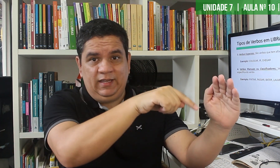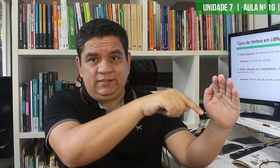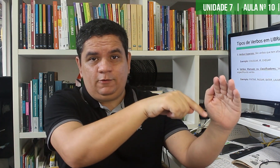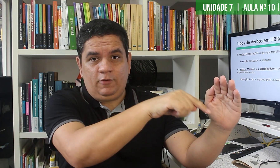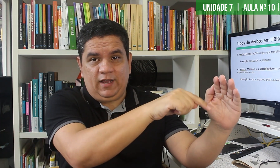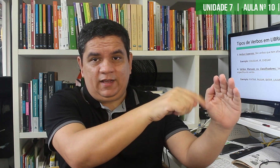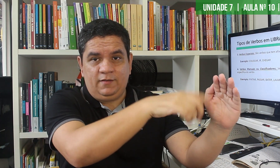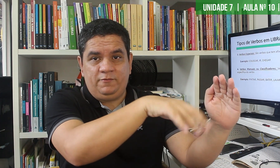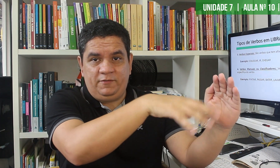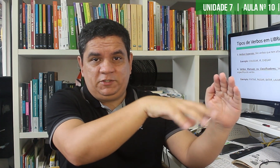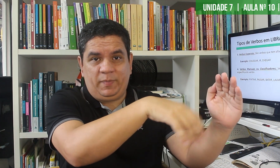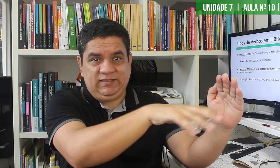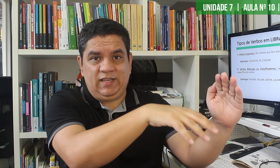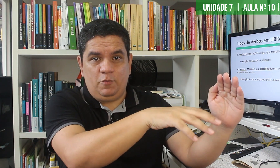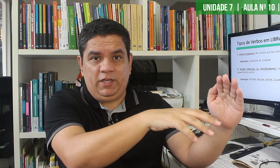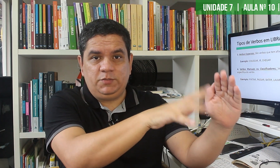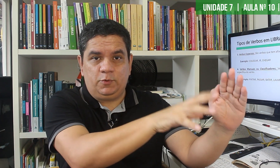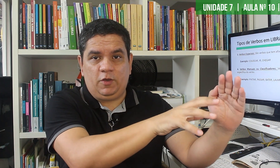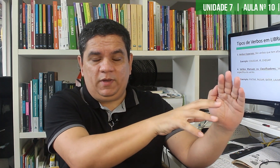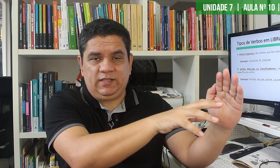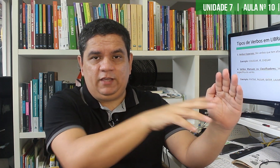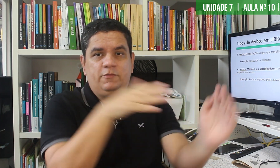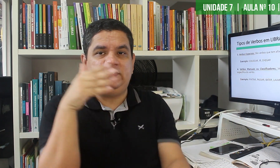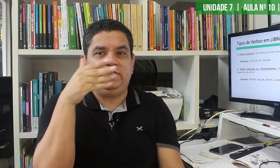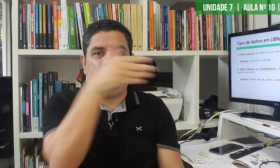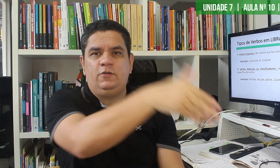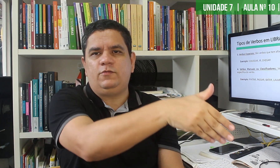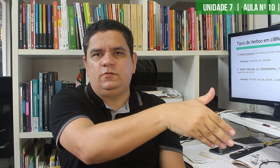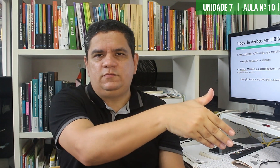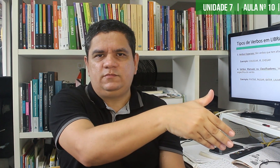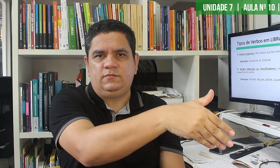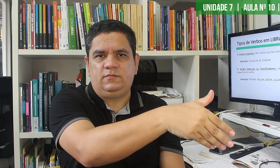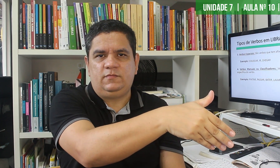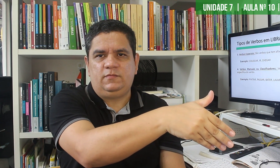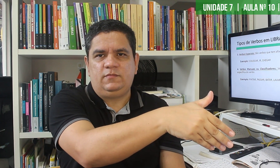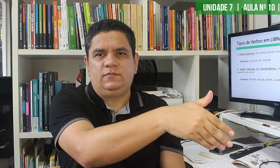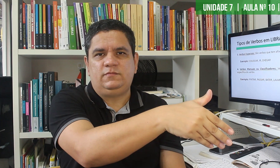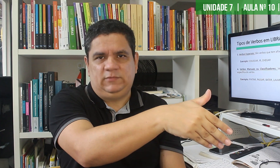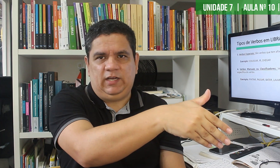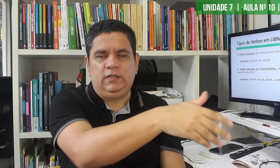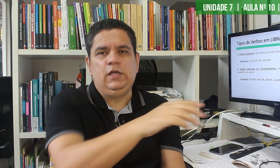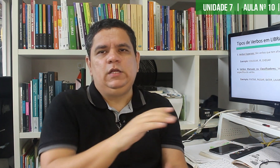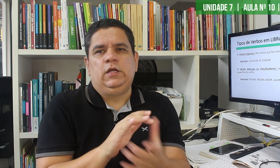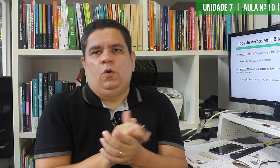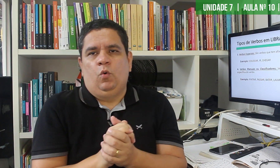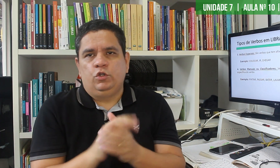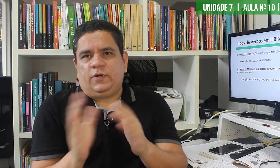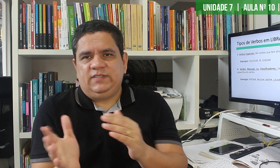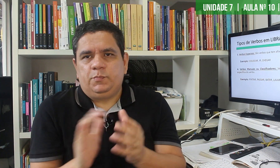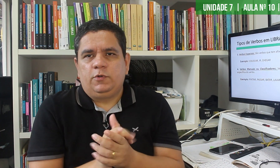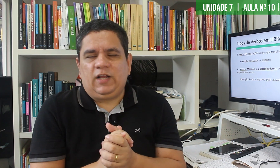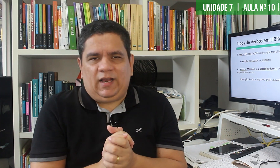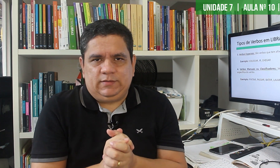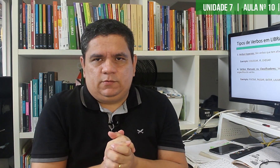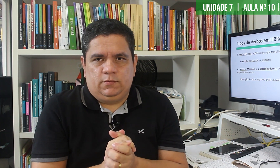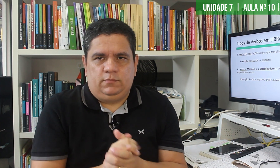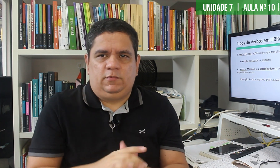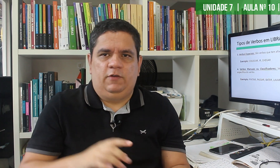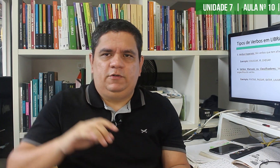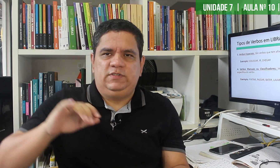nesse lugar espacial mesmo que eu marquei, eu vou dizer eu vou, tá? Outro exemplo clássico, eu vou dizer,